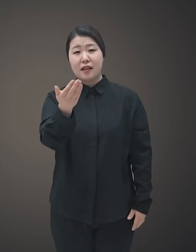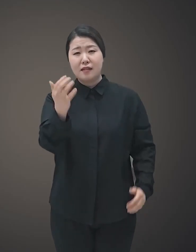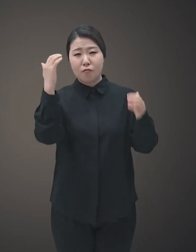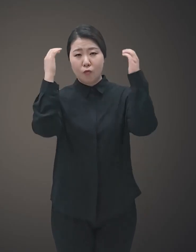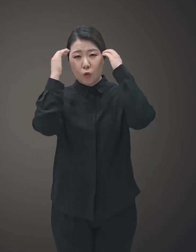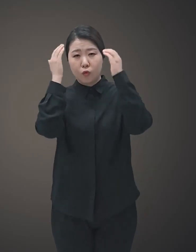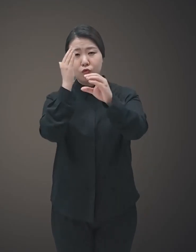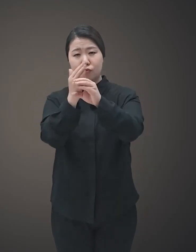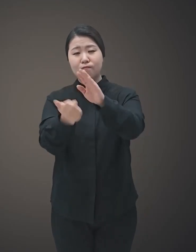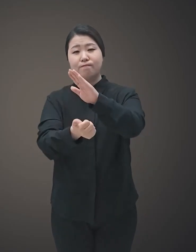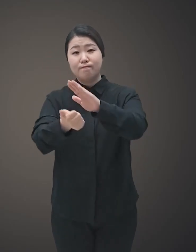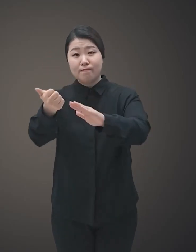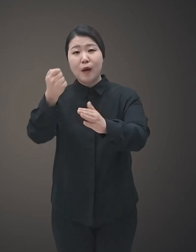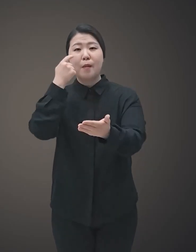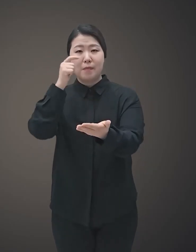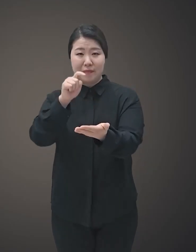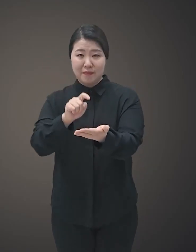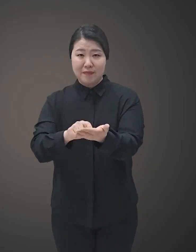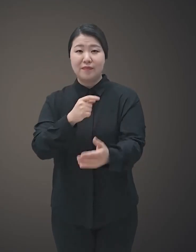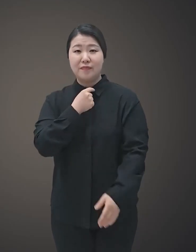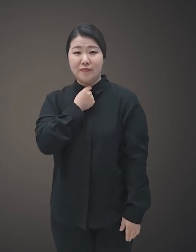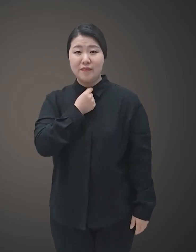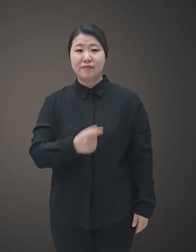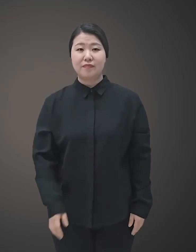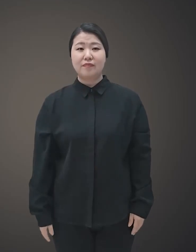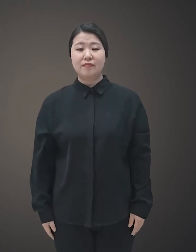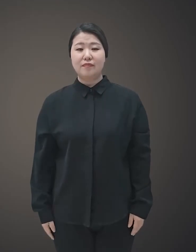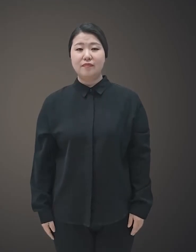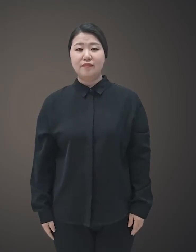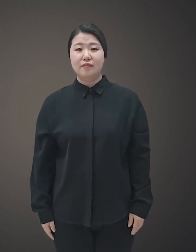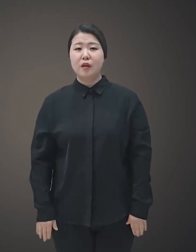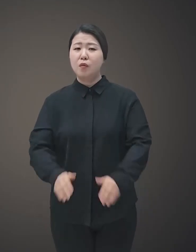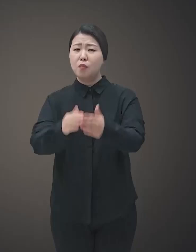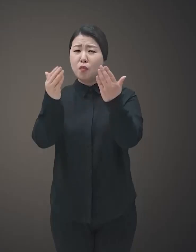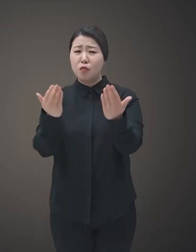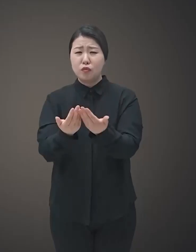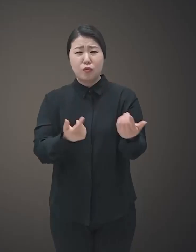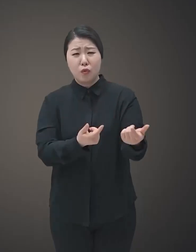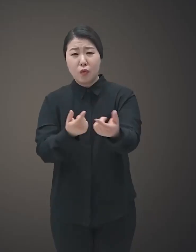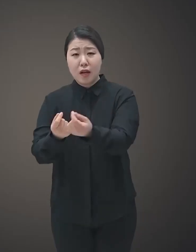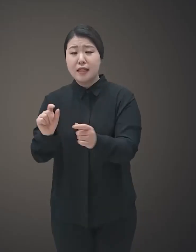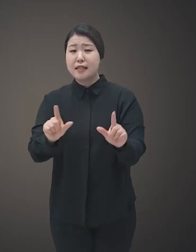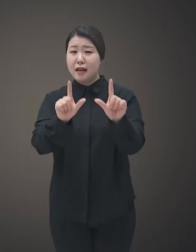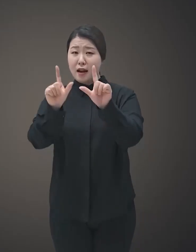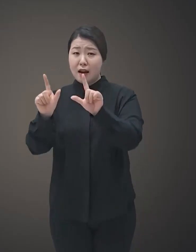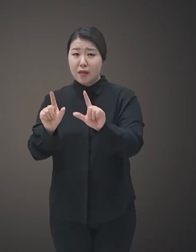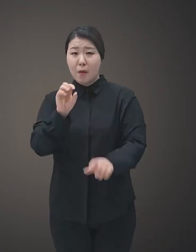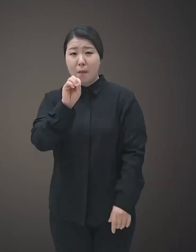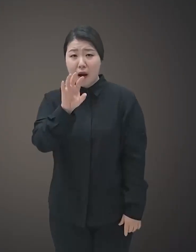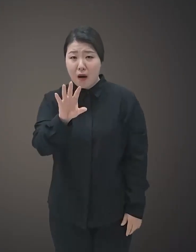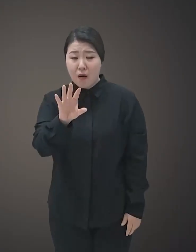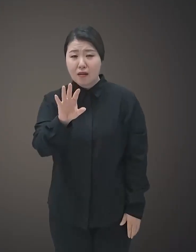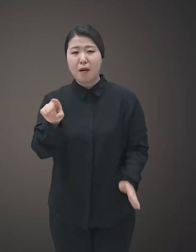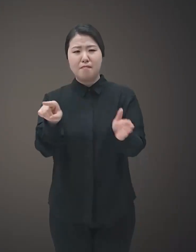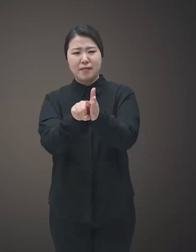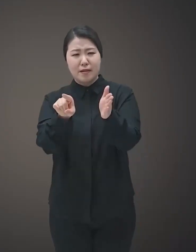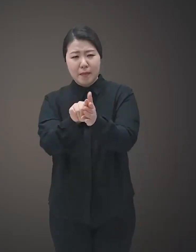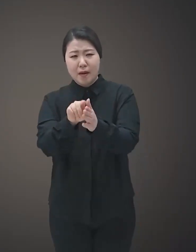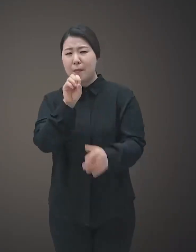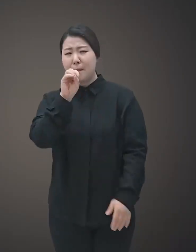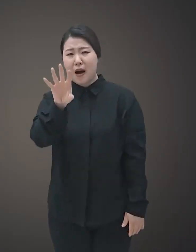폭풍우에서 가느다랗지만 굳건한 구명줄이 되어주길 바랍니다. Det har jag ju aldrig på något sätt tyckt eller tänkt eller